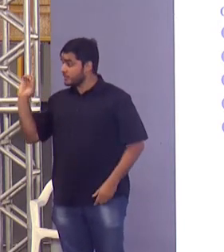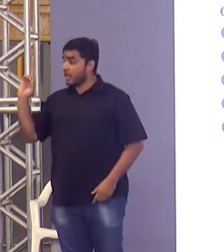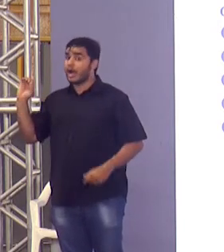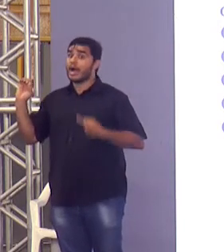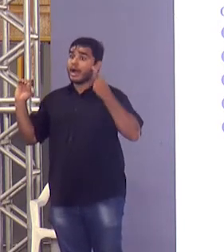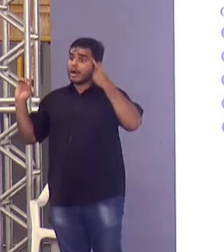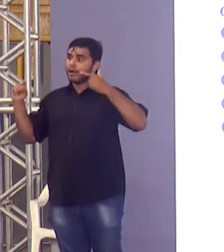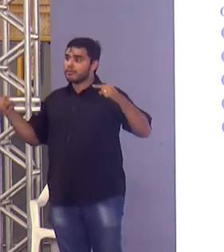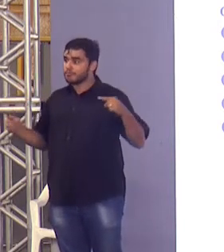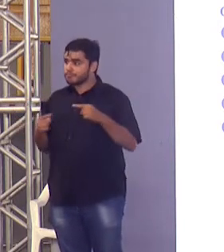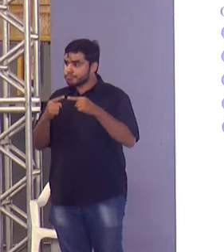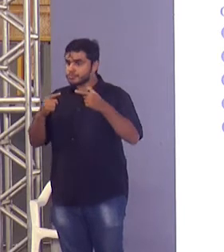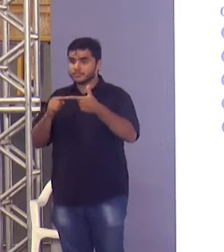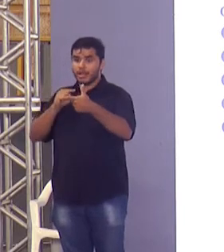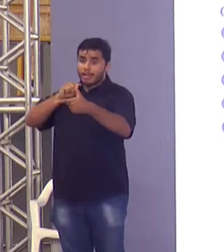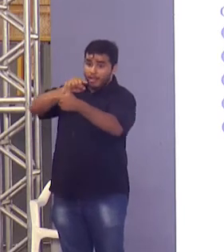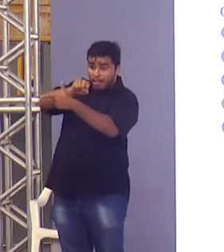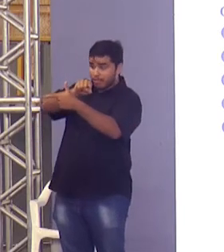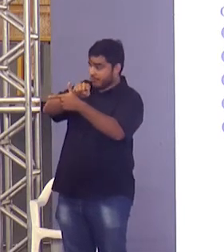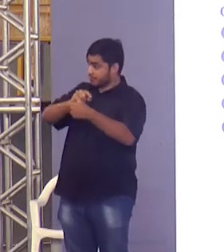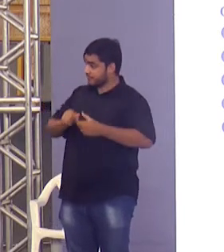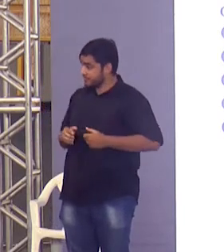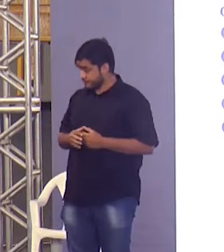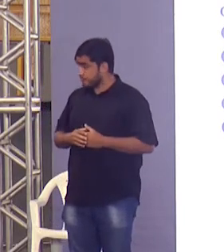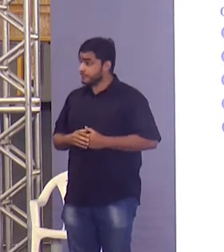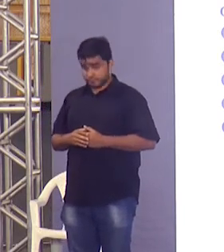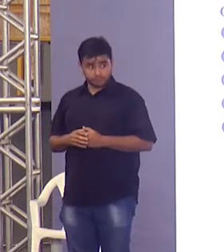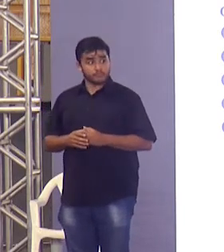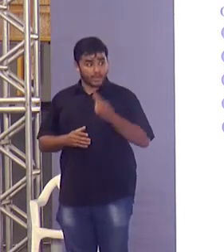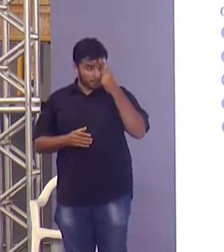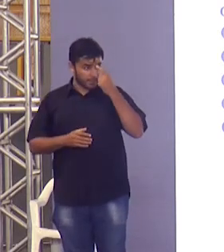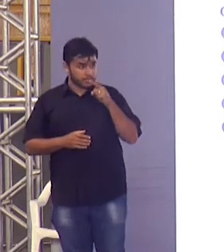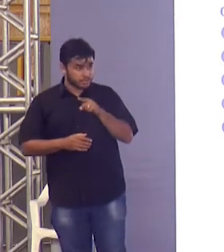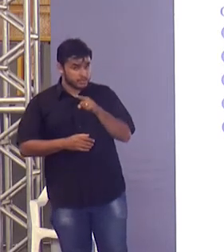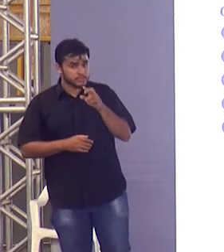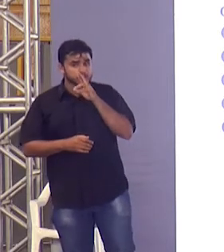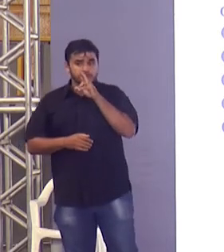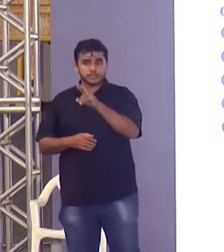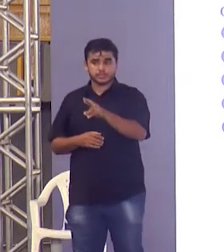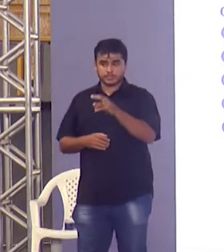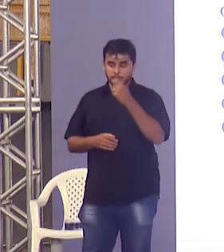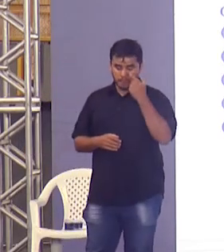Ok? Agora, atenção, outra coisa antes da gente fazer a questão 5.